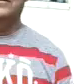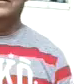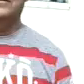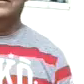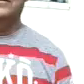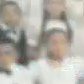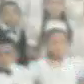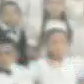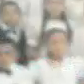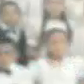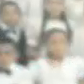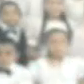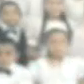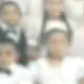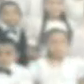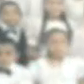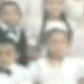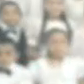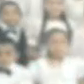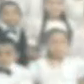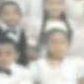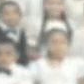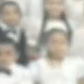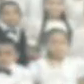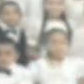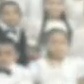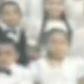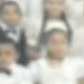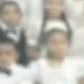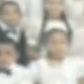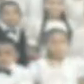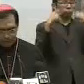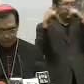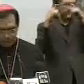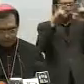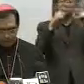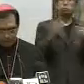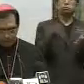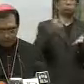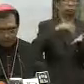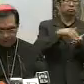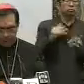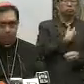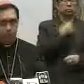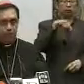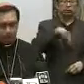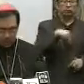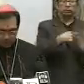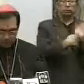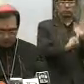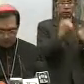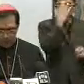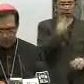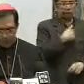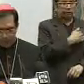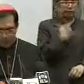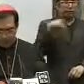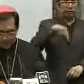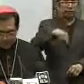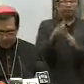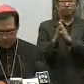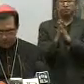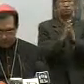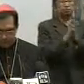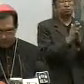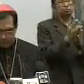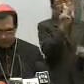arzobispo de San Salvador pidió perdón a los familiares y al menor. En nombre de la iglesia les pido perdón a